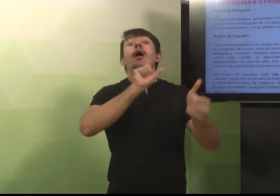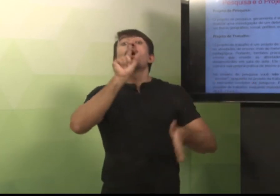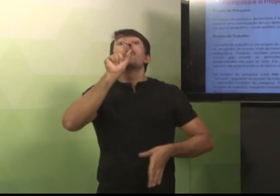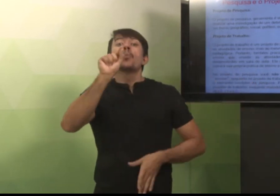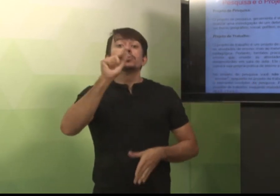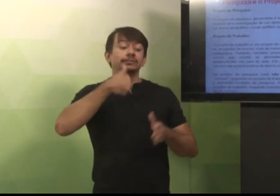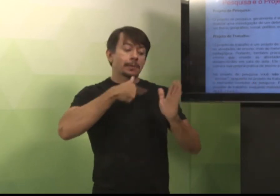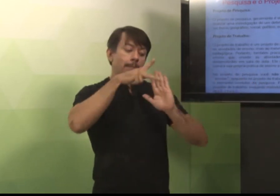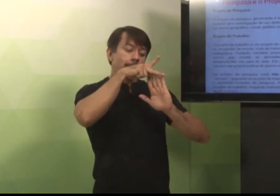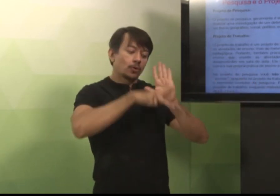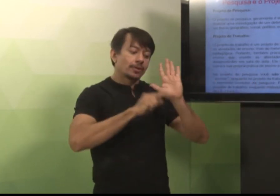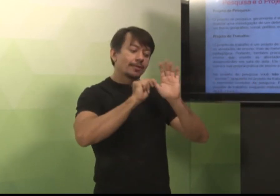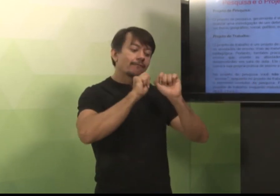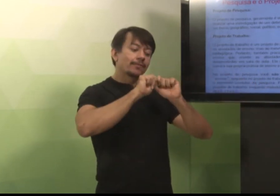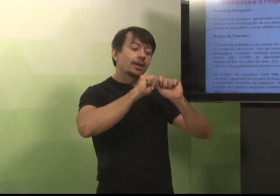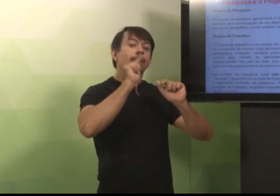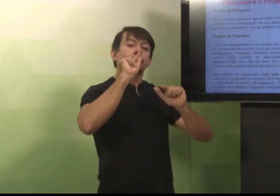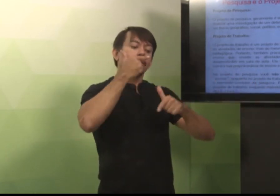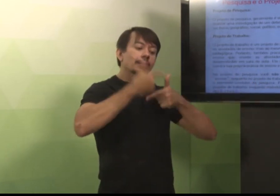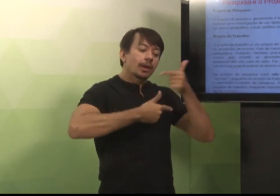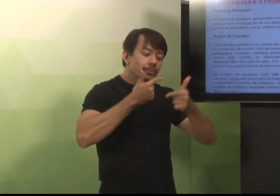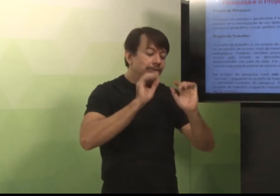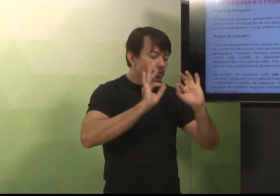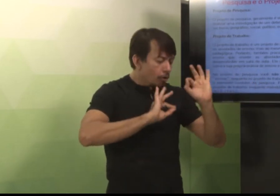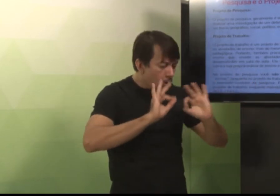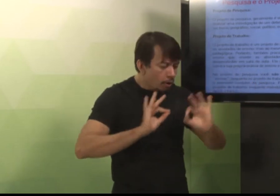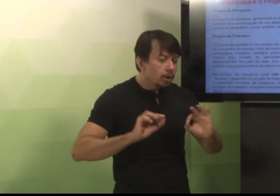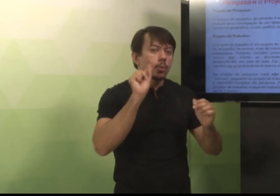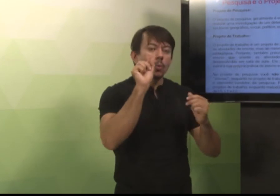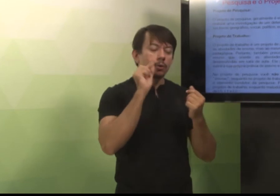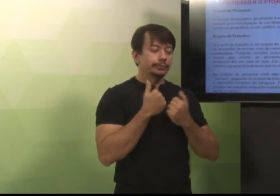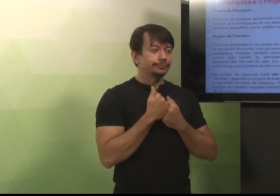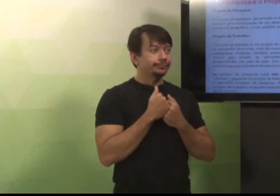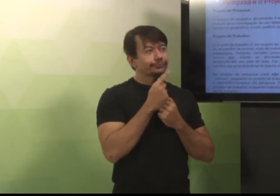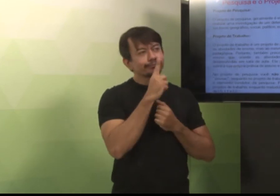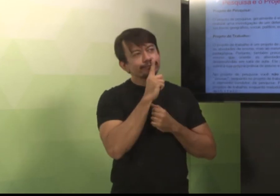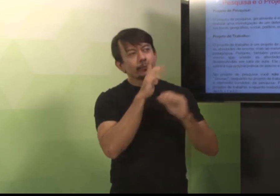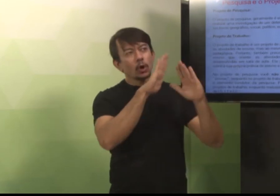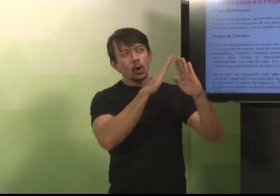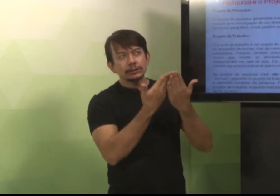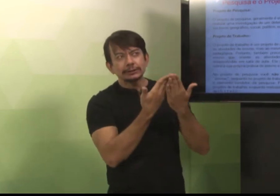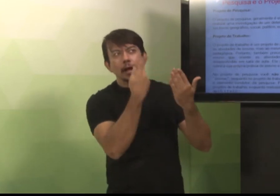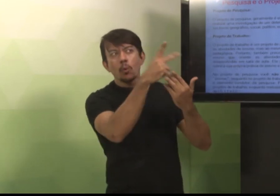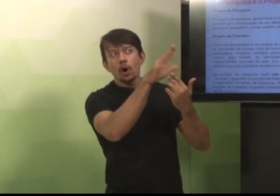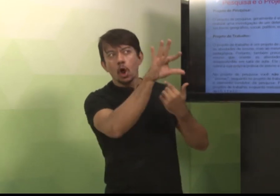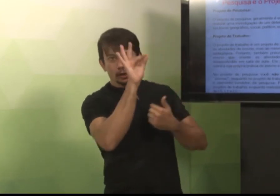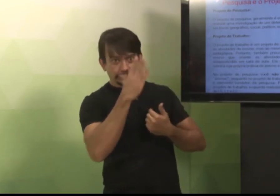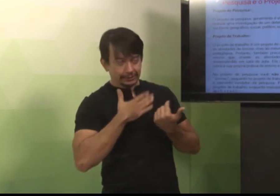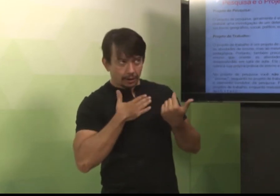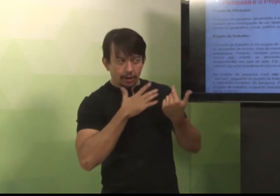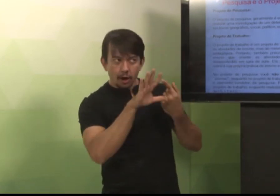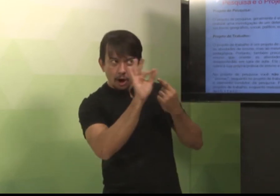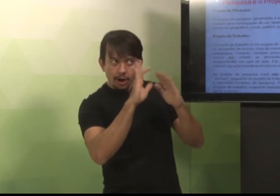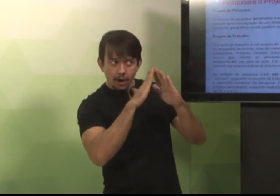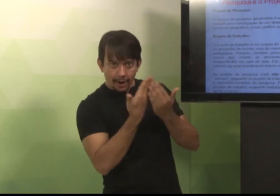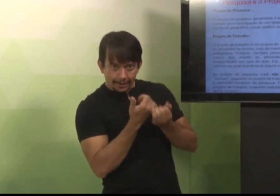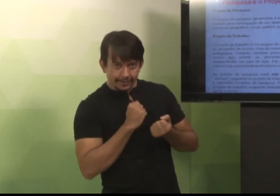Então, vocês previamente vão organizar um projeto de trabalho, vão pensar nessa escola, a